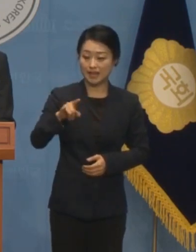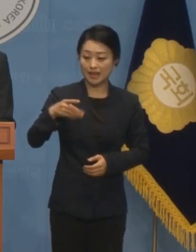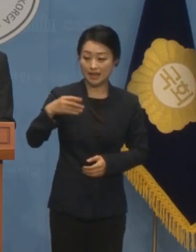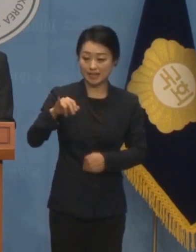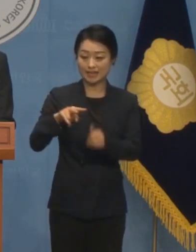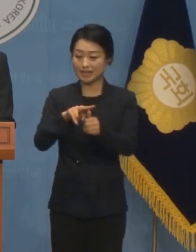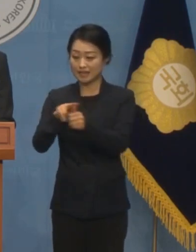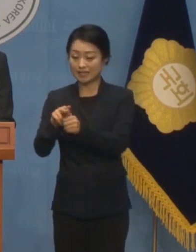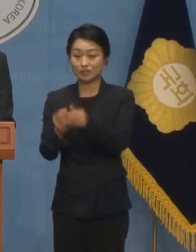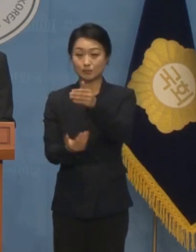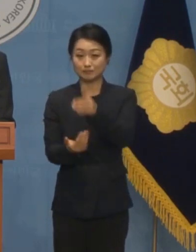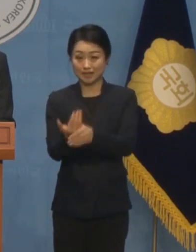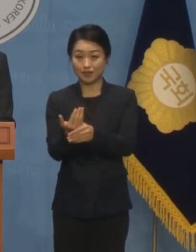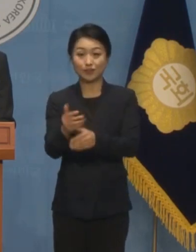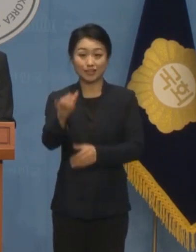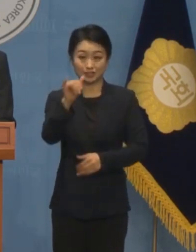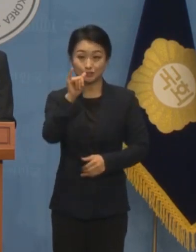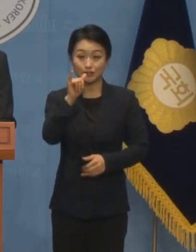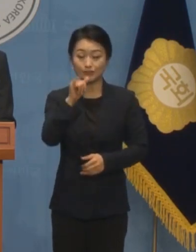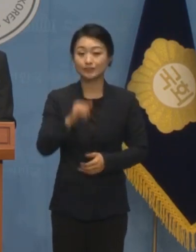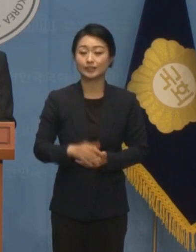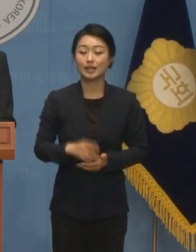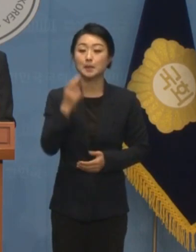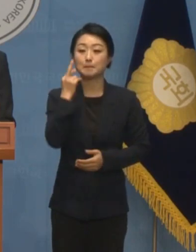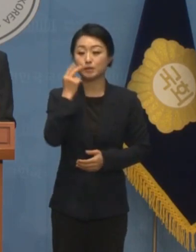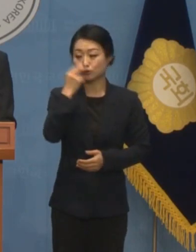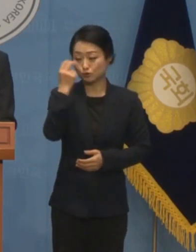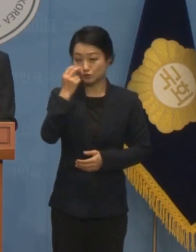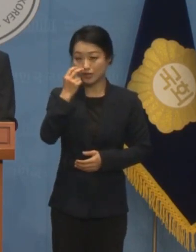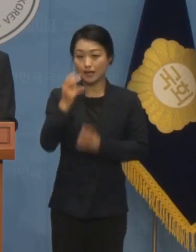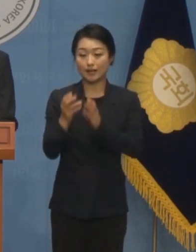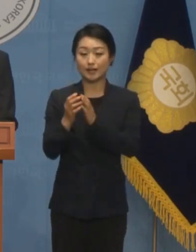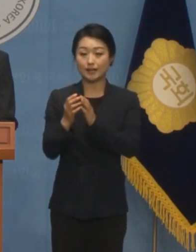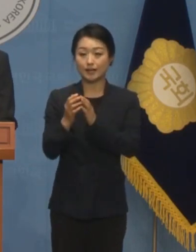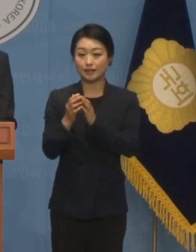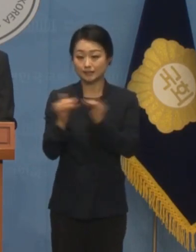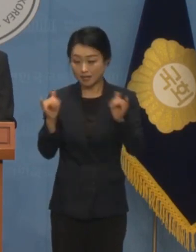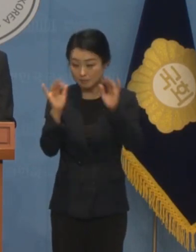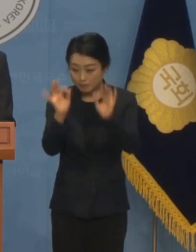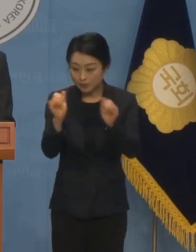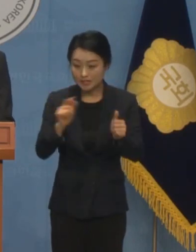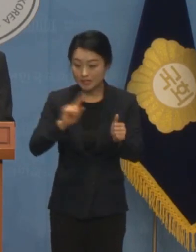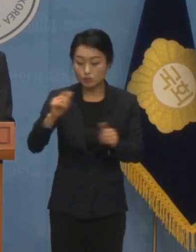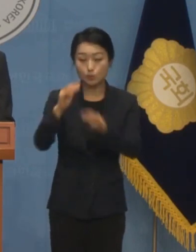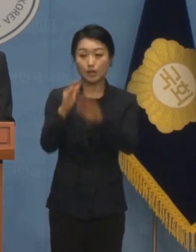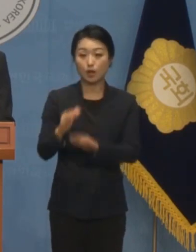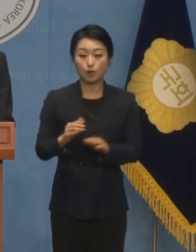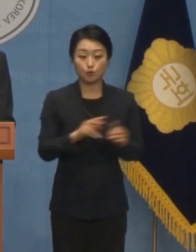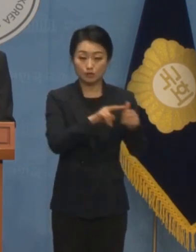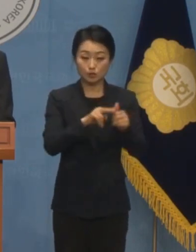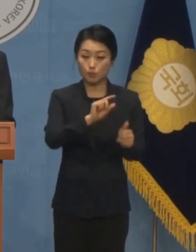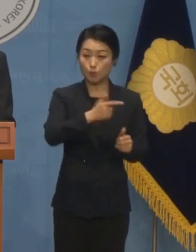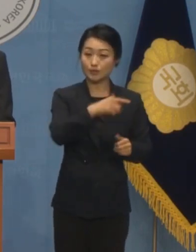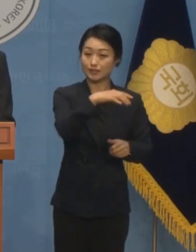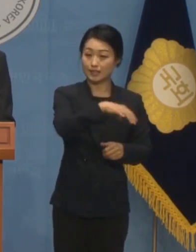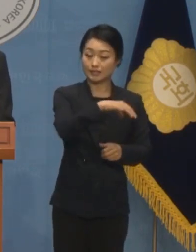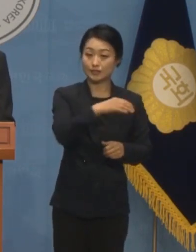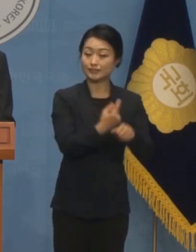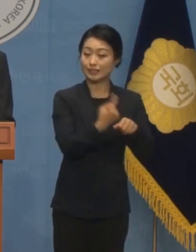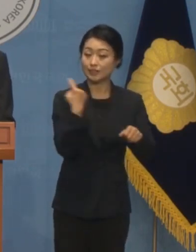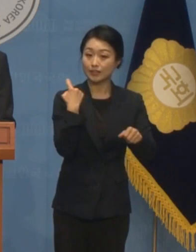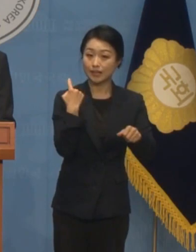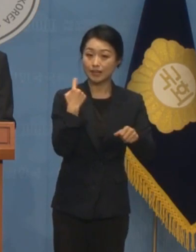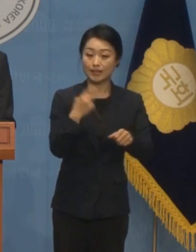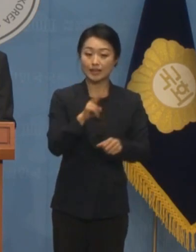기소 사건이 발생했습니다. 미국 수사당국의 기소장을 보면 국가정보원은 지난해 한